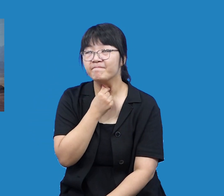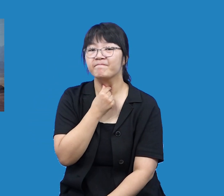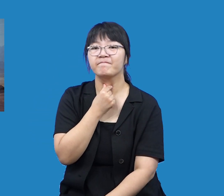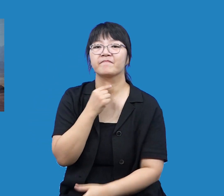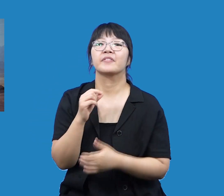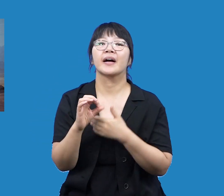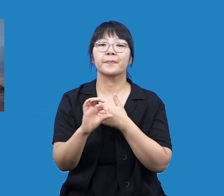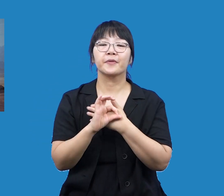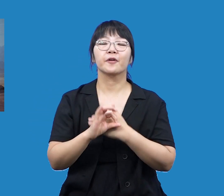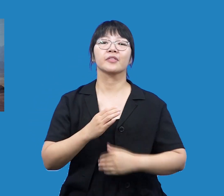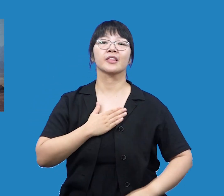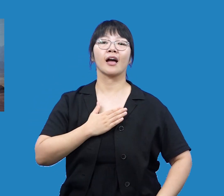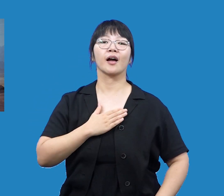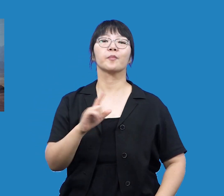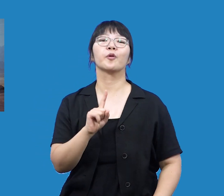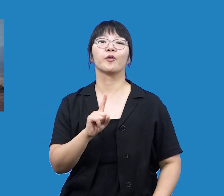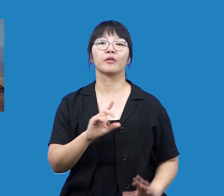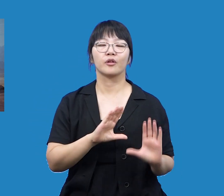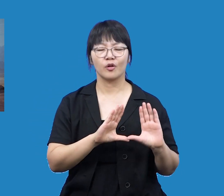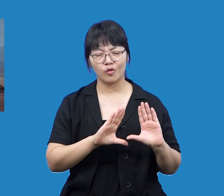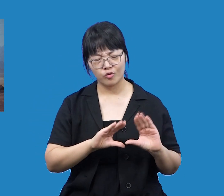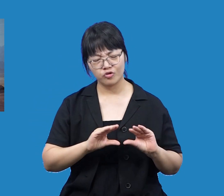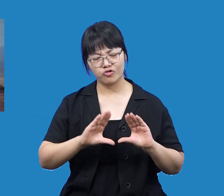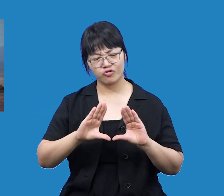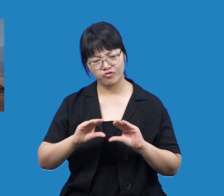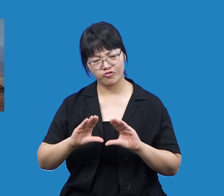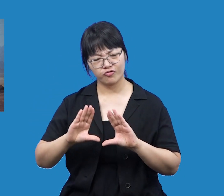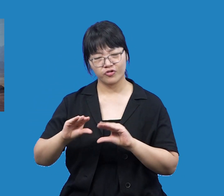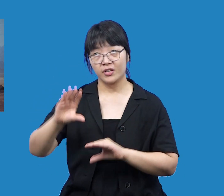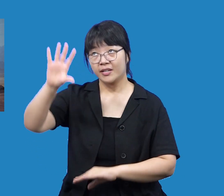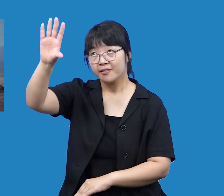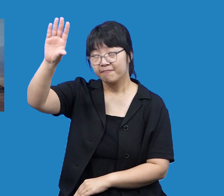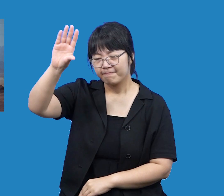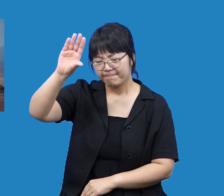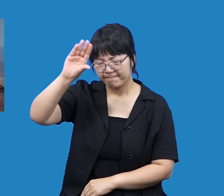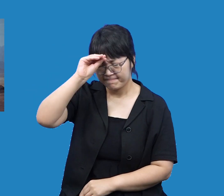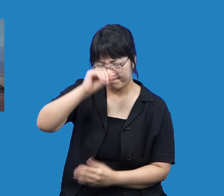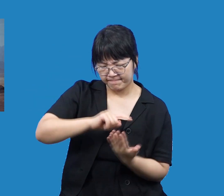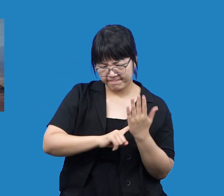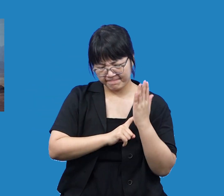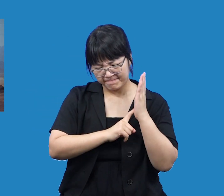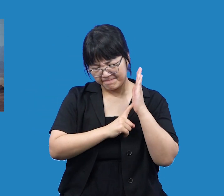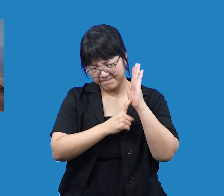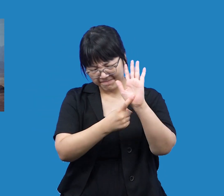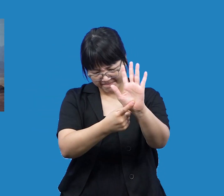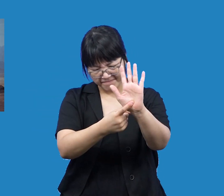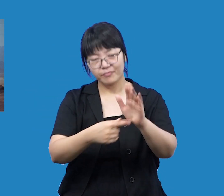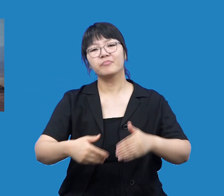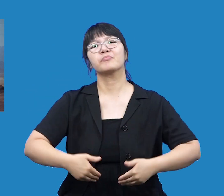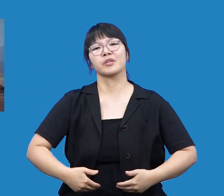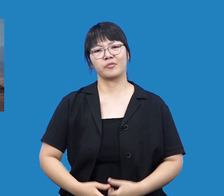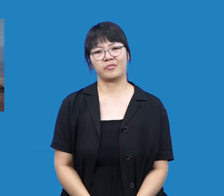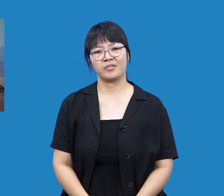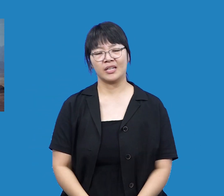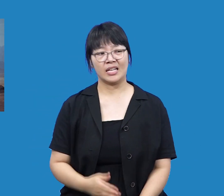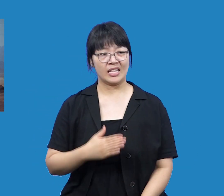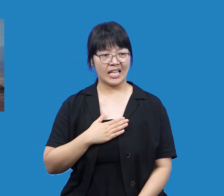이제 우리도 온유함을 실천할 때가 되지 않았습니까?